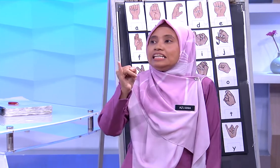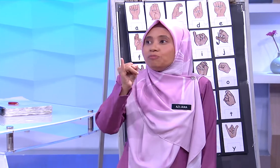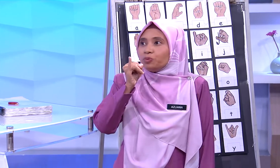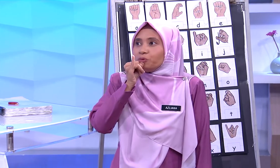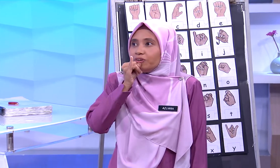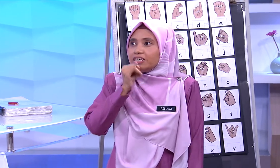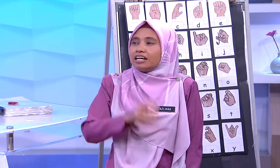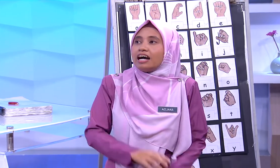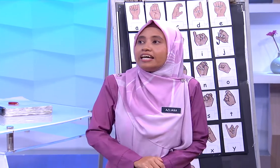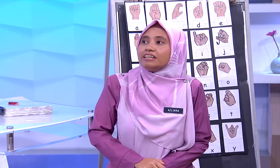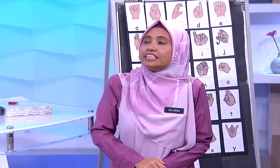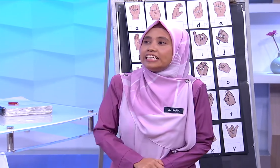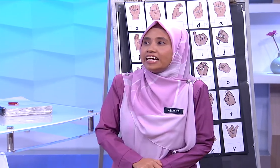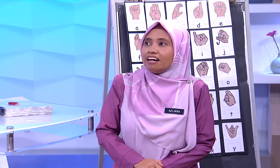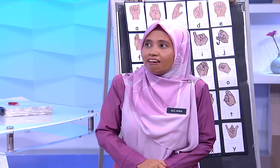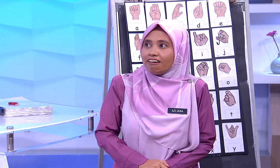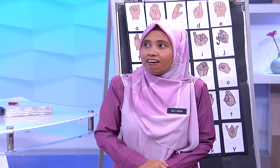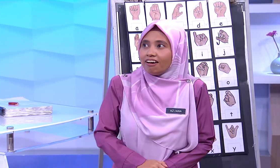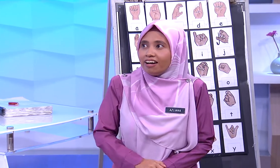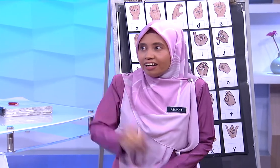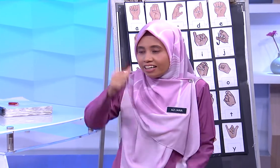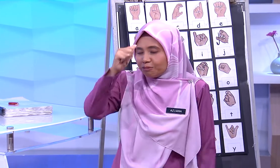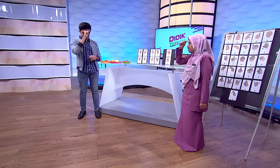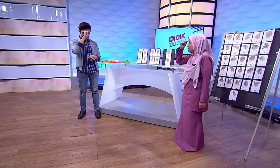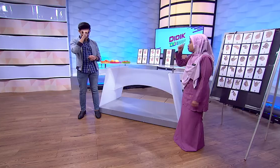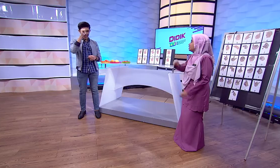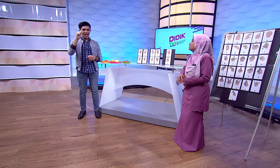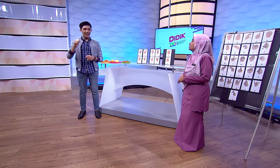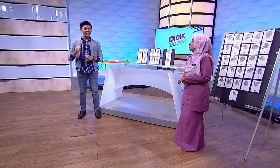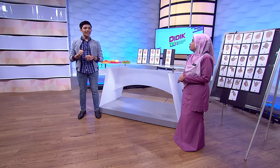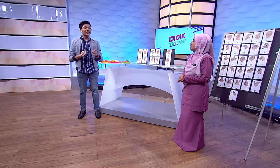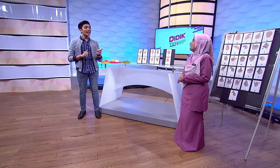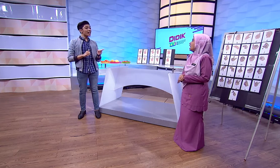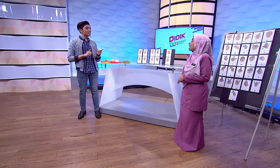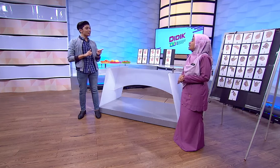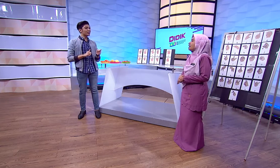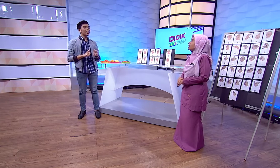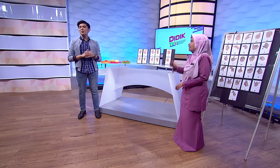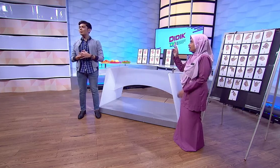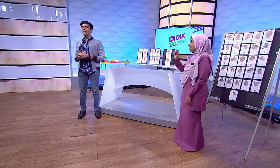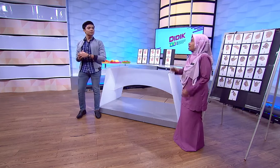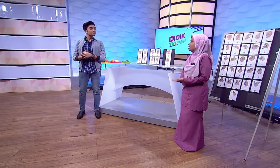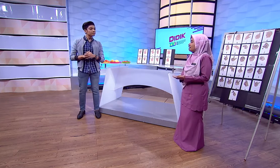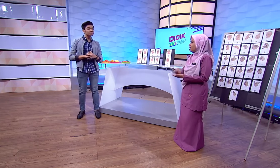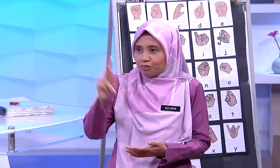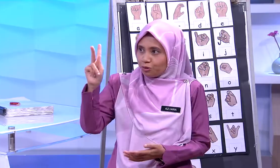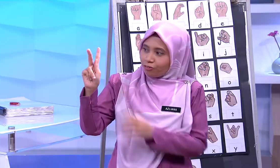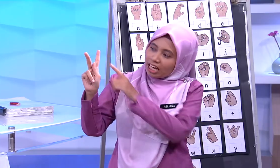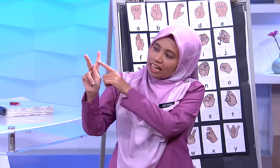Ibu ini Ibu Ayah jadi ayah ayah masih nih Ayah masih menjadi kakak-kakak huruf C